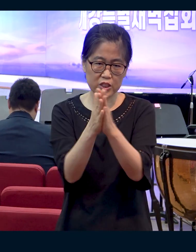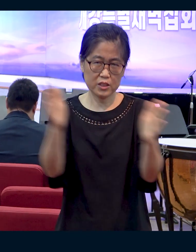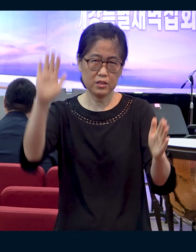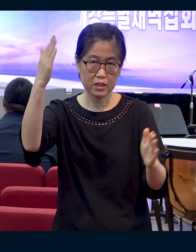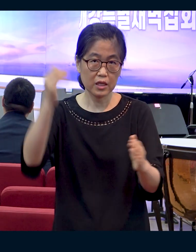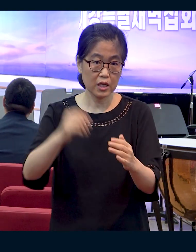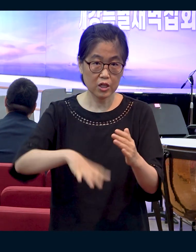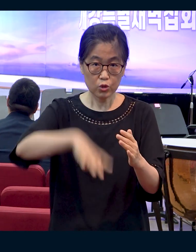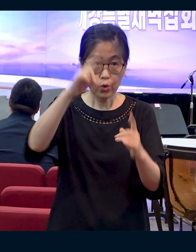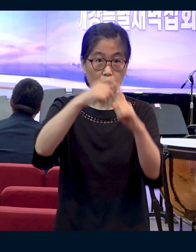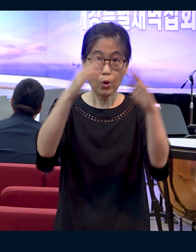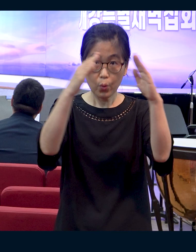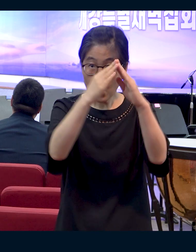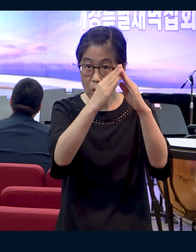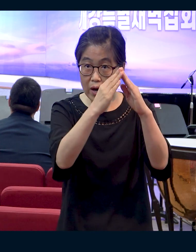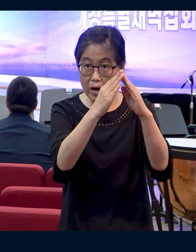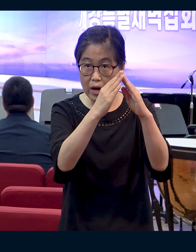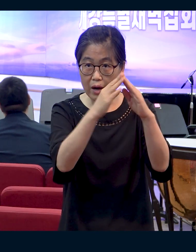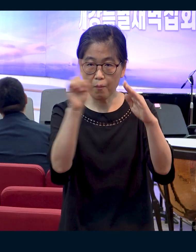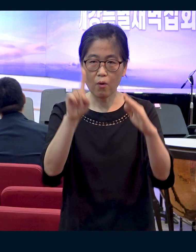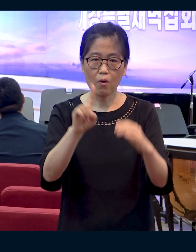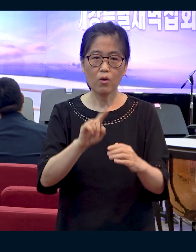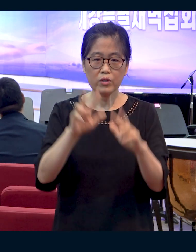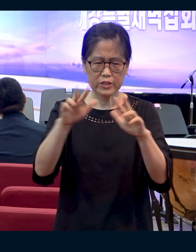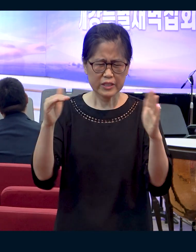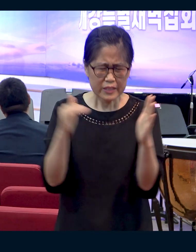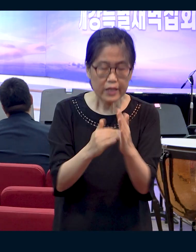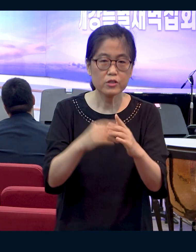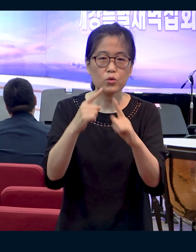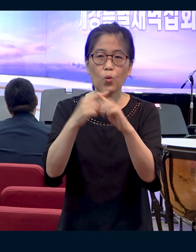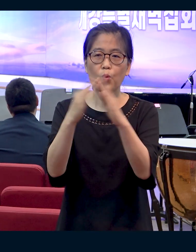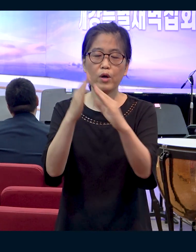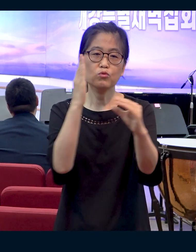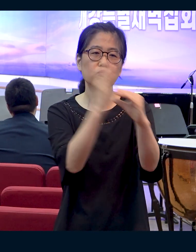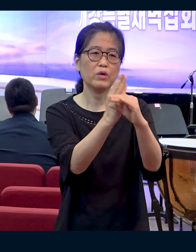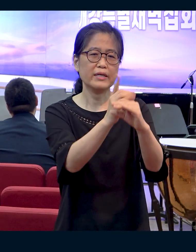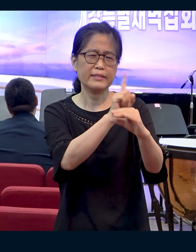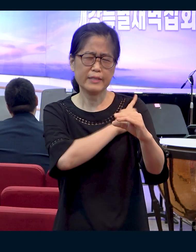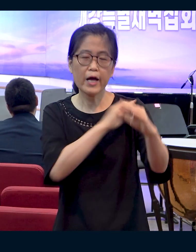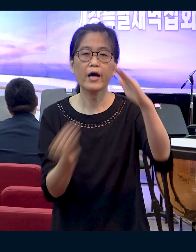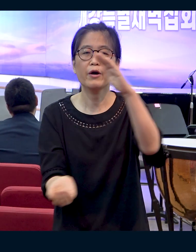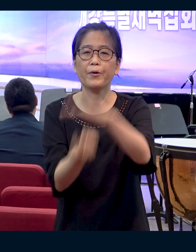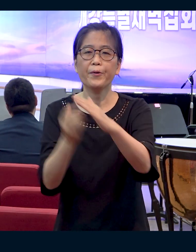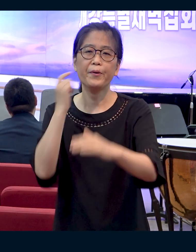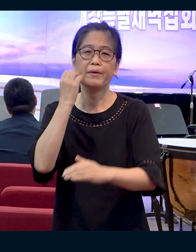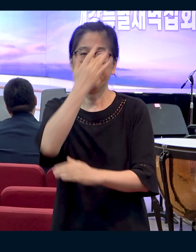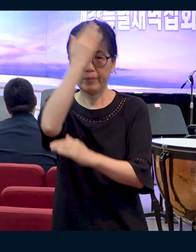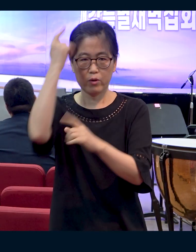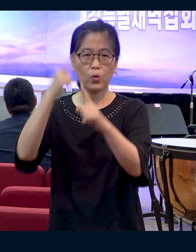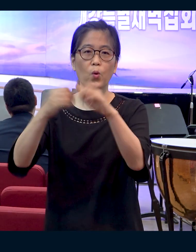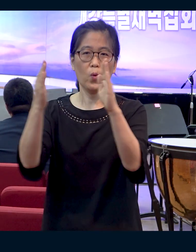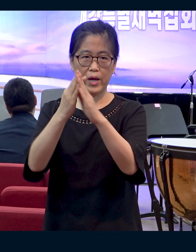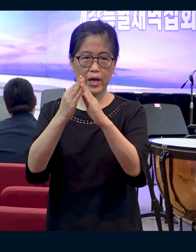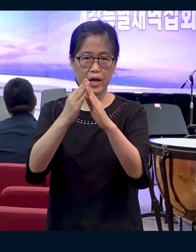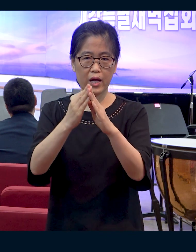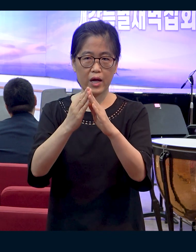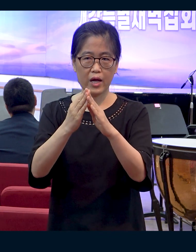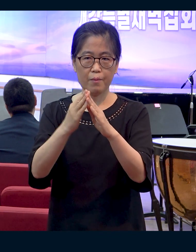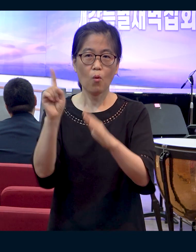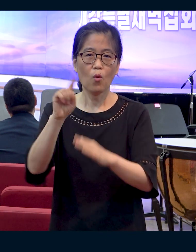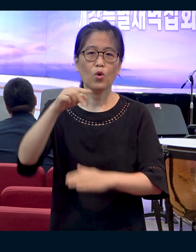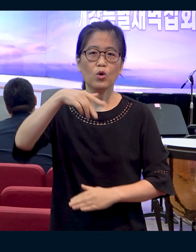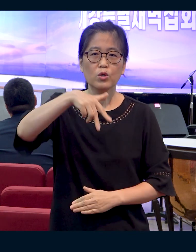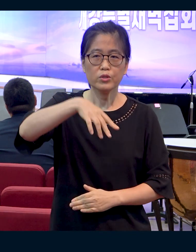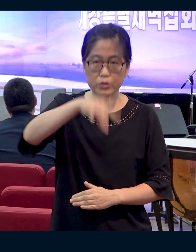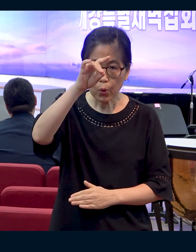초대교회가 지금까지 있었던 교회 중에서 가장 아름다운 그런 교회였다고 한다면, 그 아름다움의